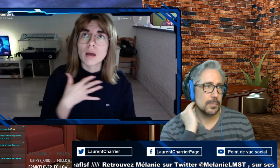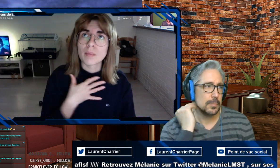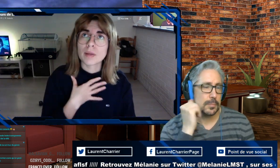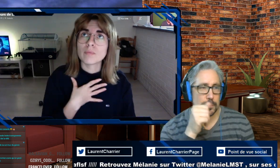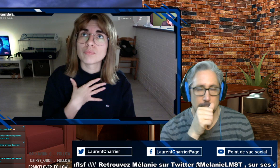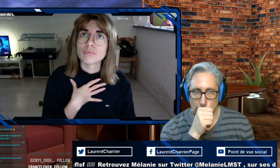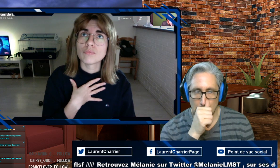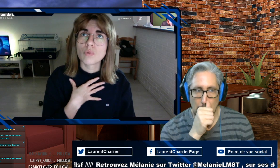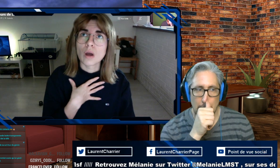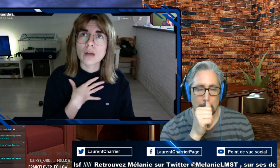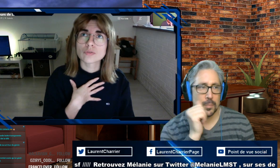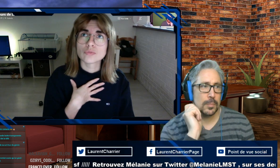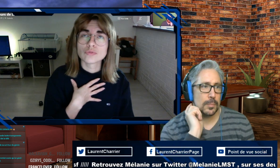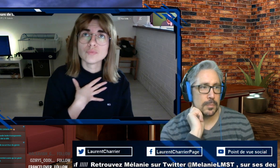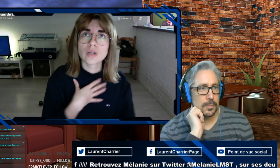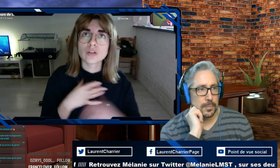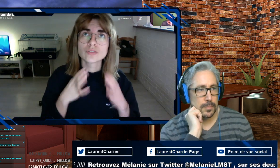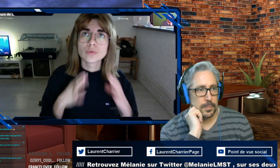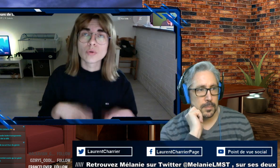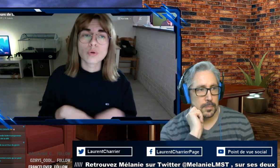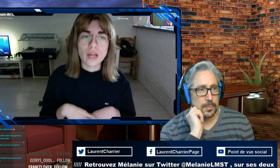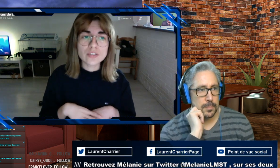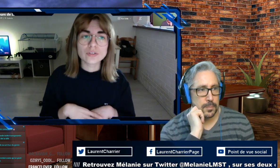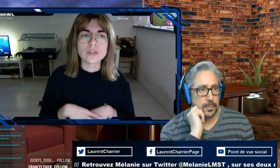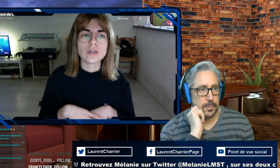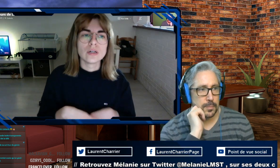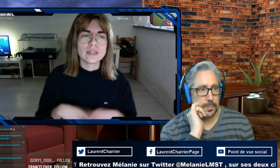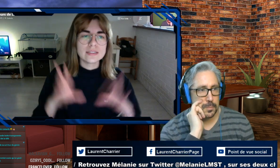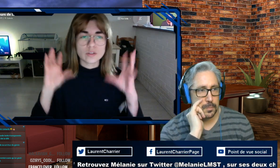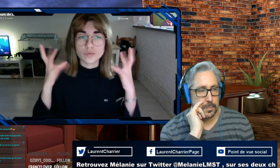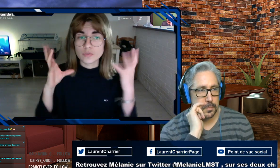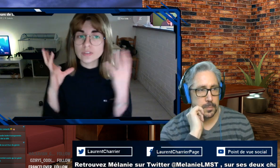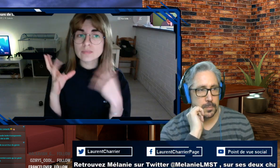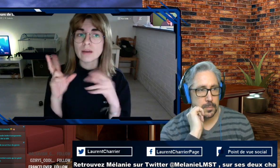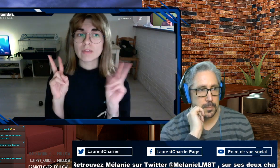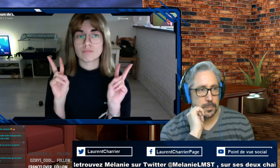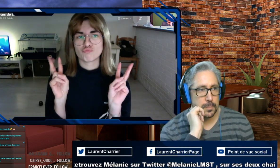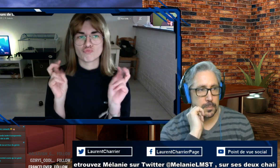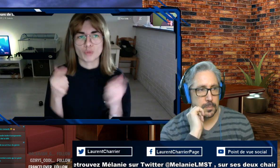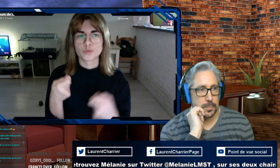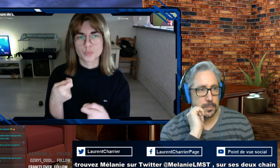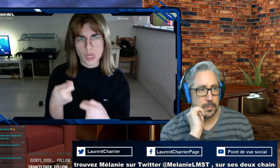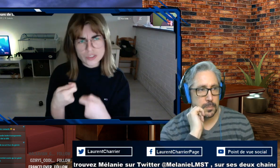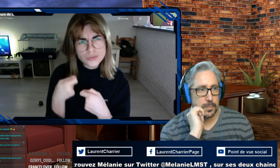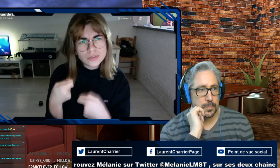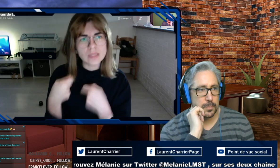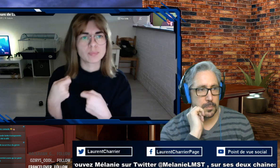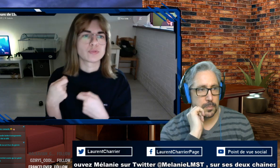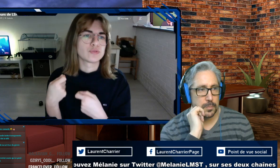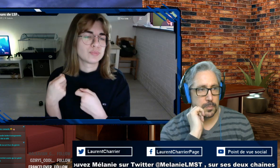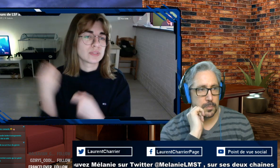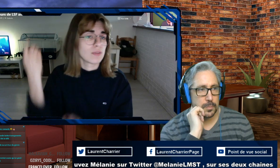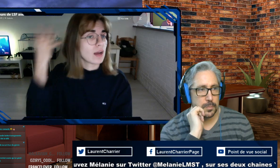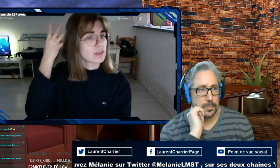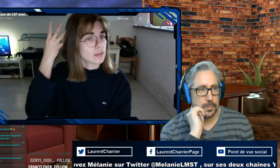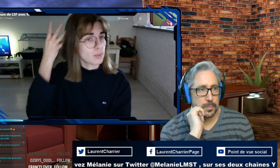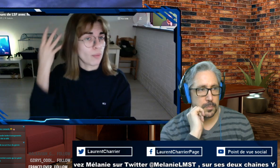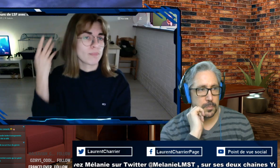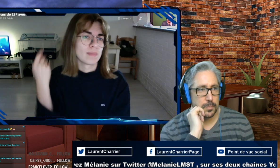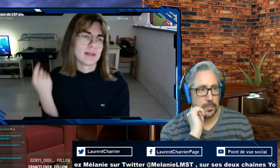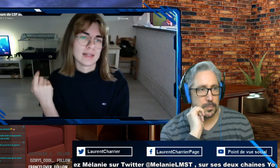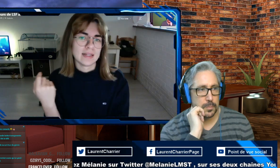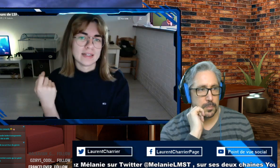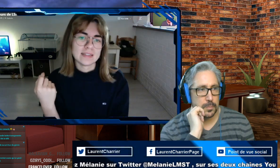Et après, moi, je me souviens, quand j'étais au collège, les intervenants m'avaient insisté pour que je puisse avoir un